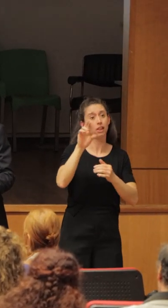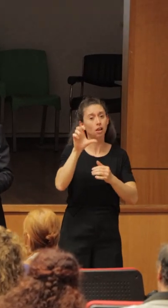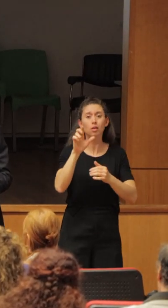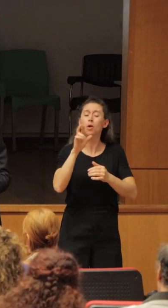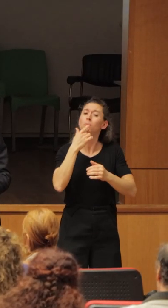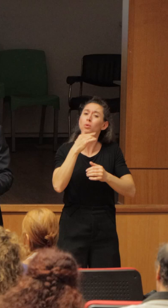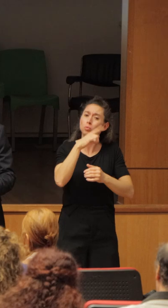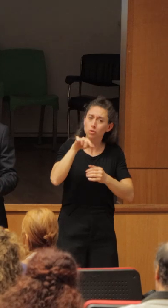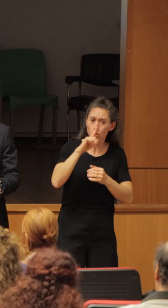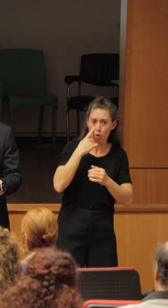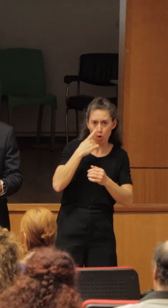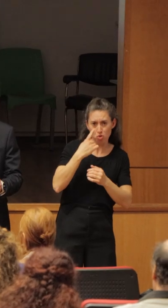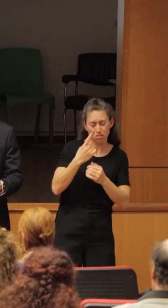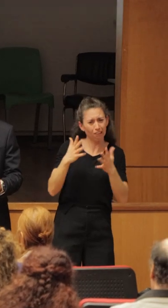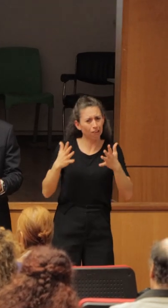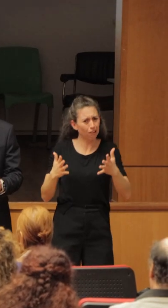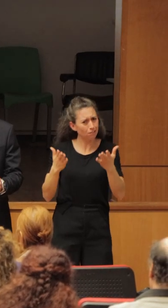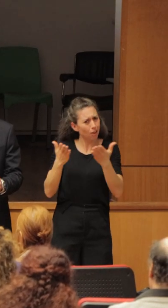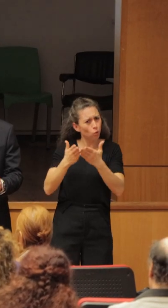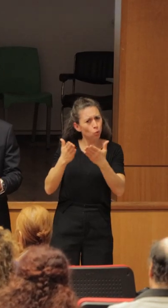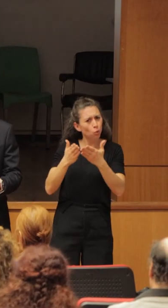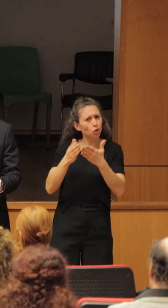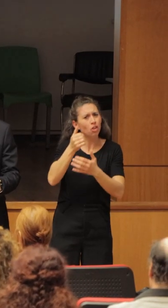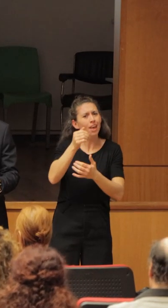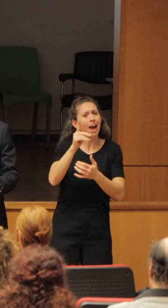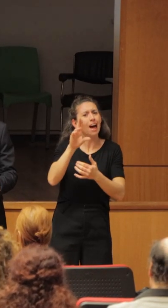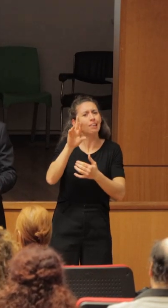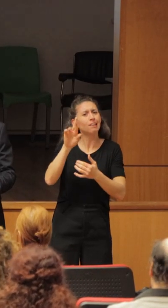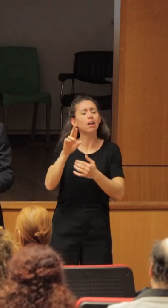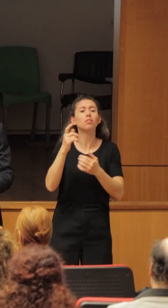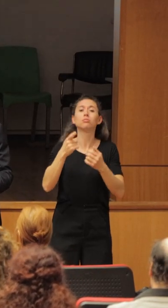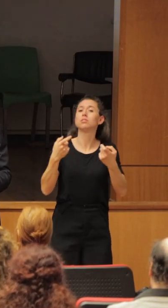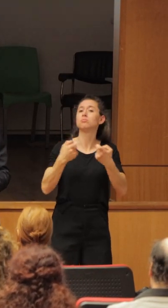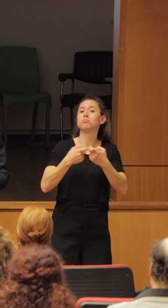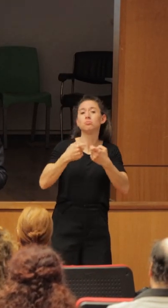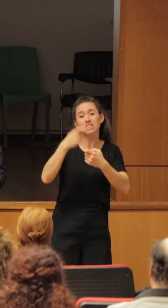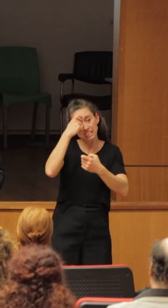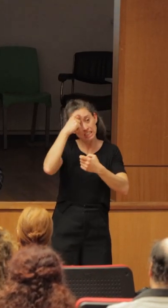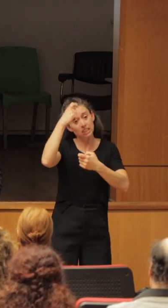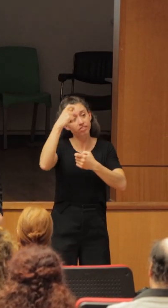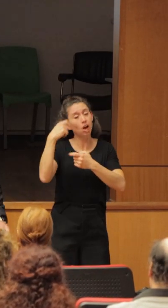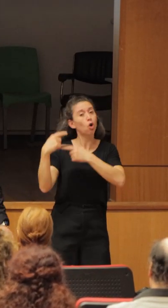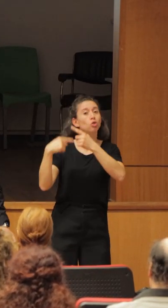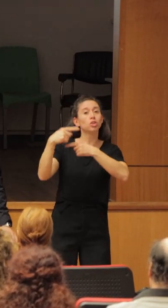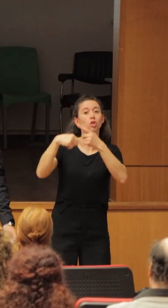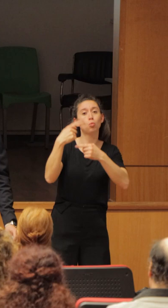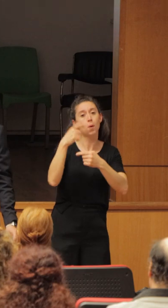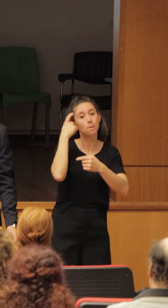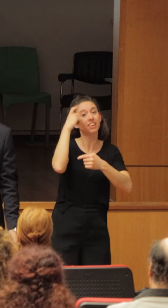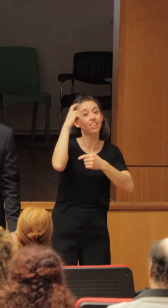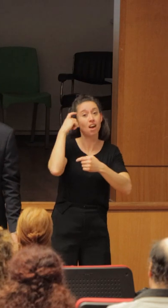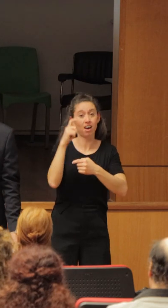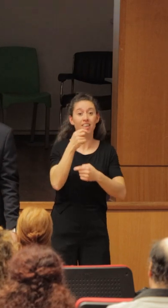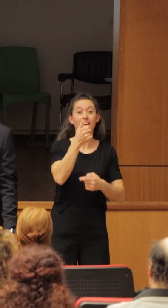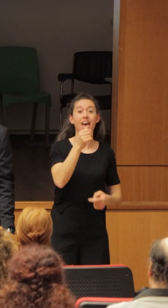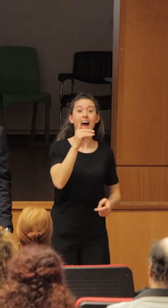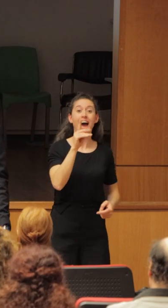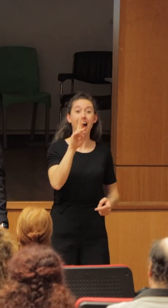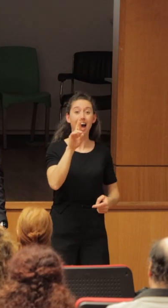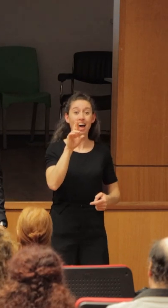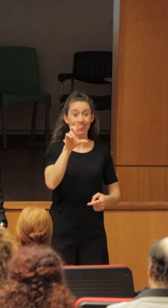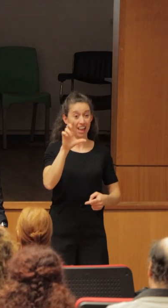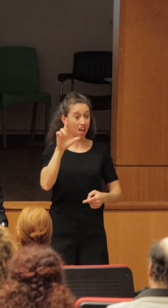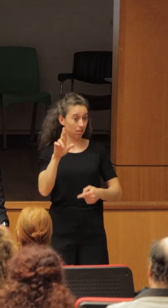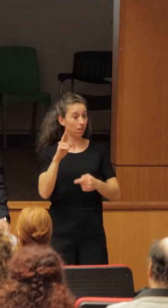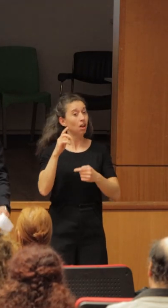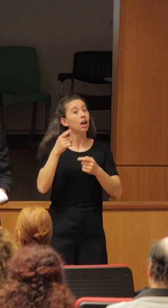conocen qué es el Centro de Estudios Adlerianos, es una asociación científica continuadora de los principios de Alfred Adler y dedicada a la